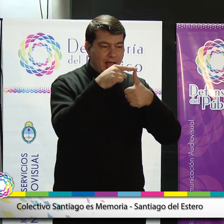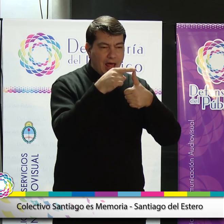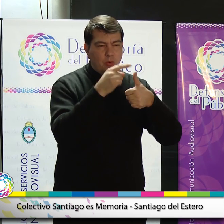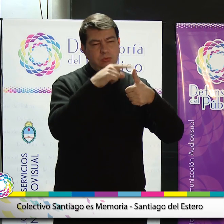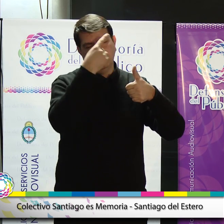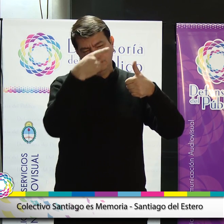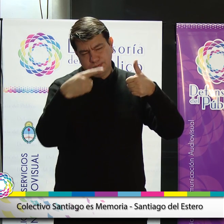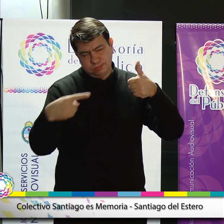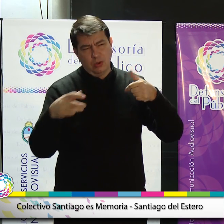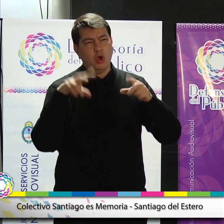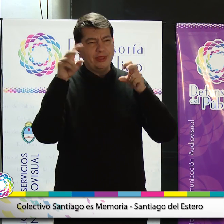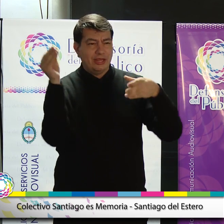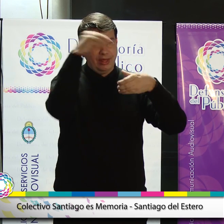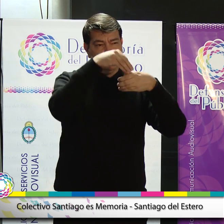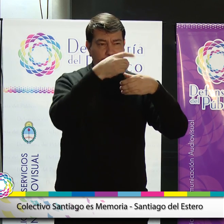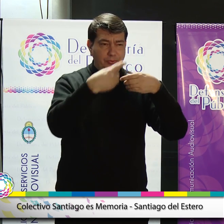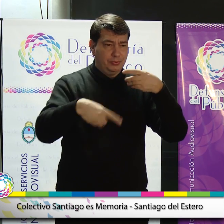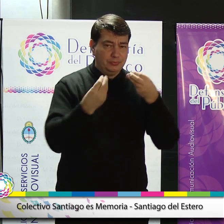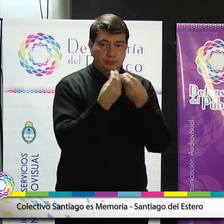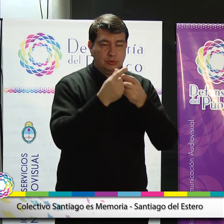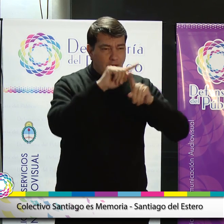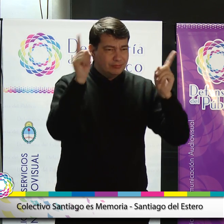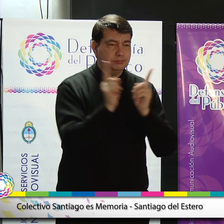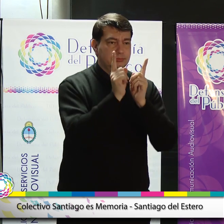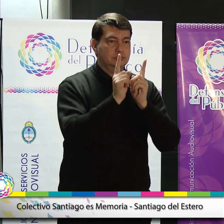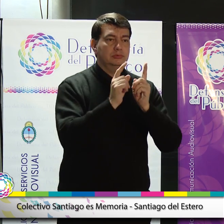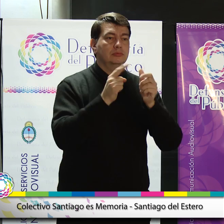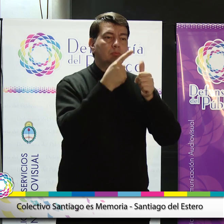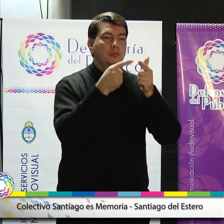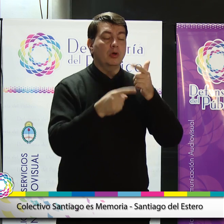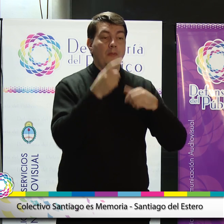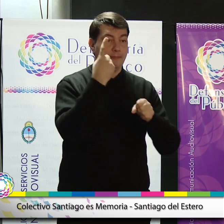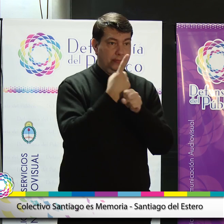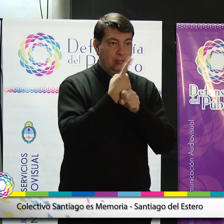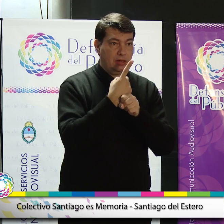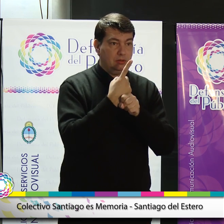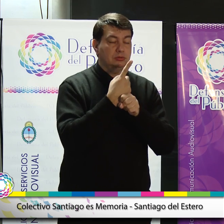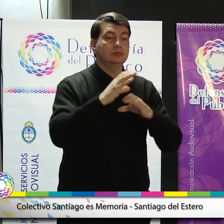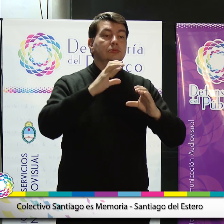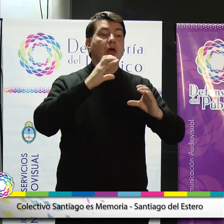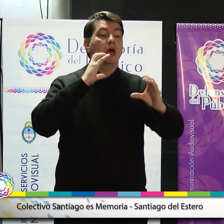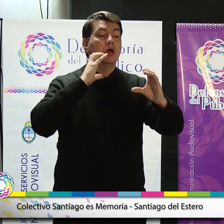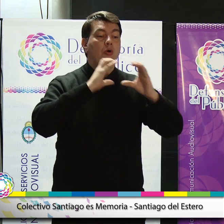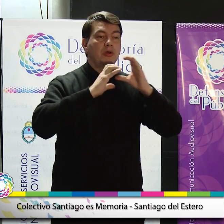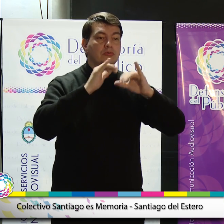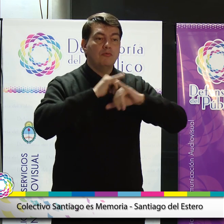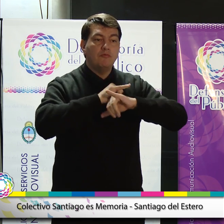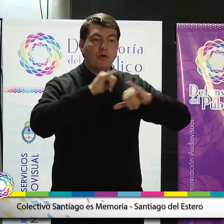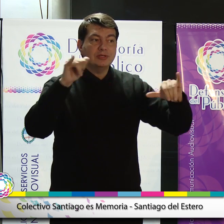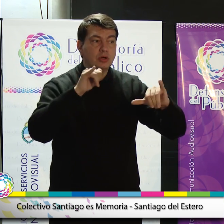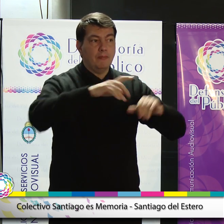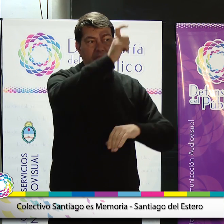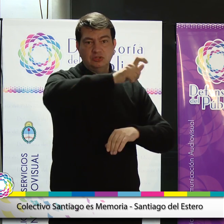como mucho contenido pero bueno para hacer un poco breve primero reconocer la comunicación y la información como un derecho